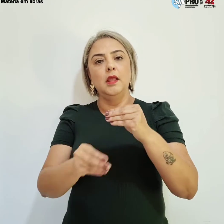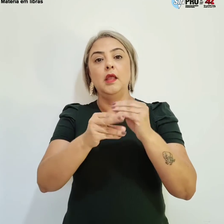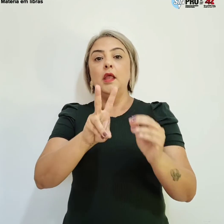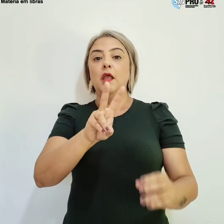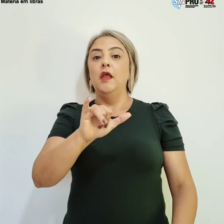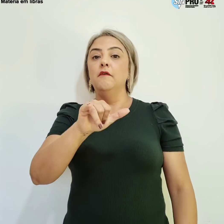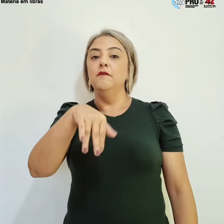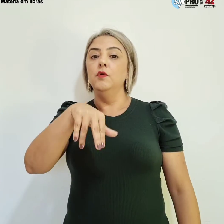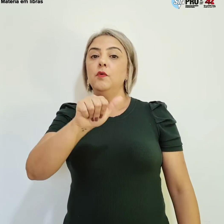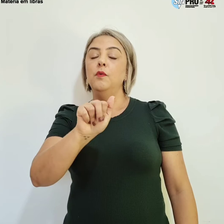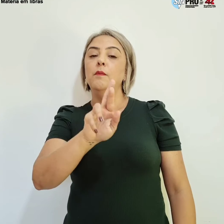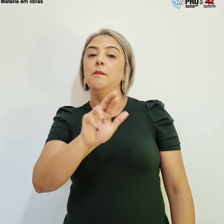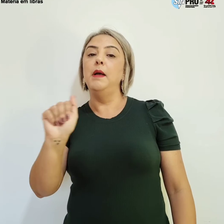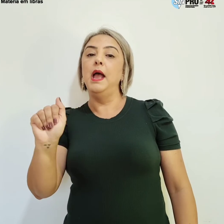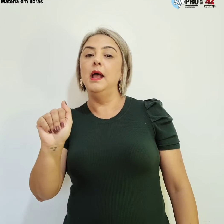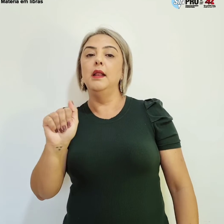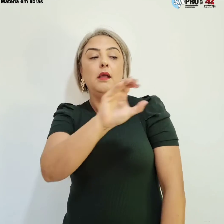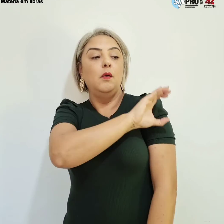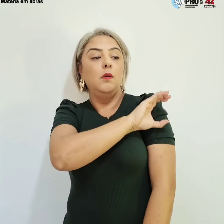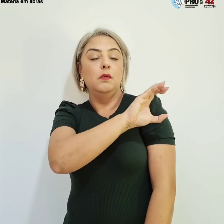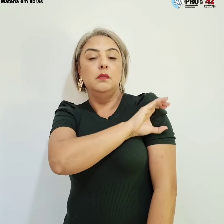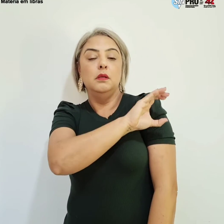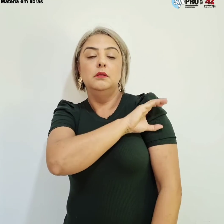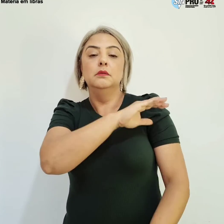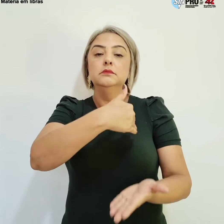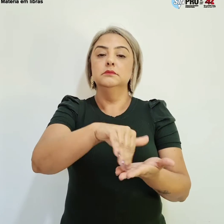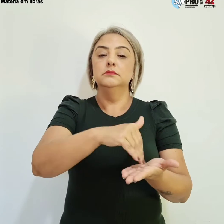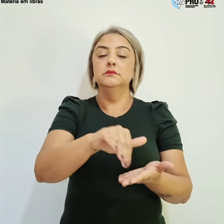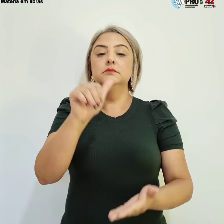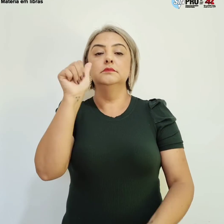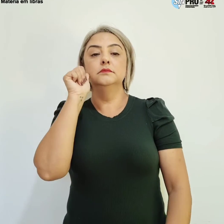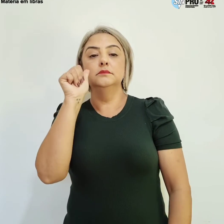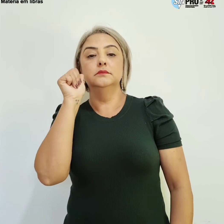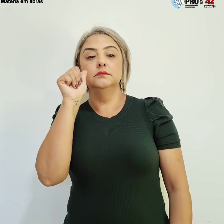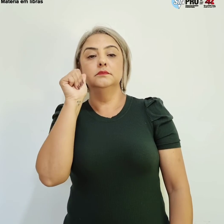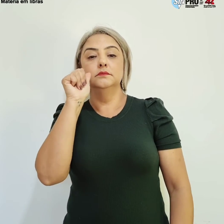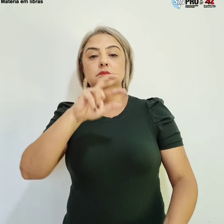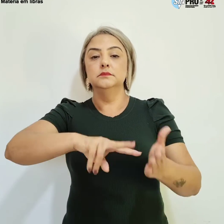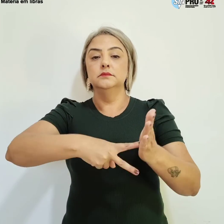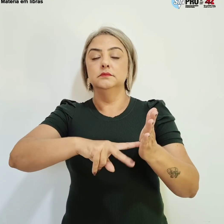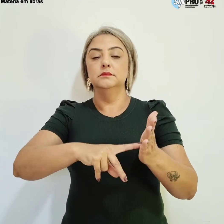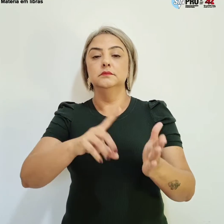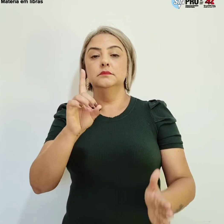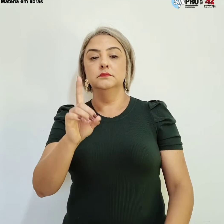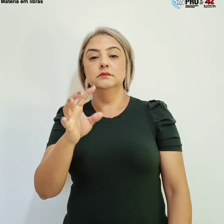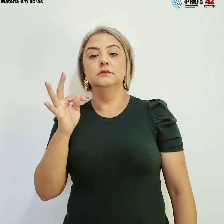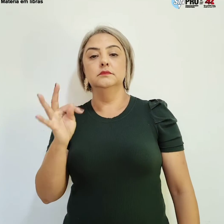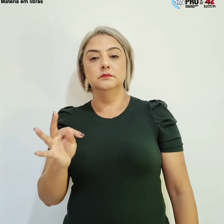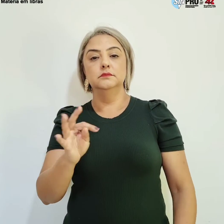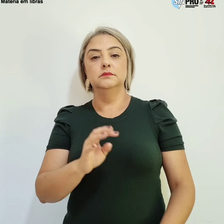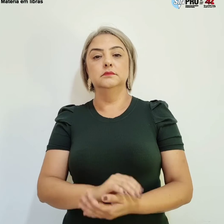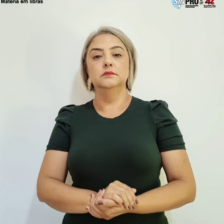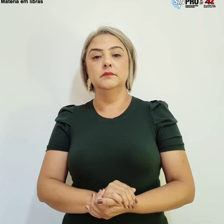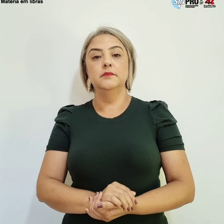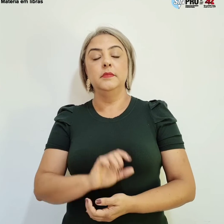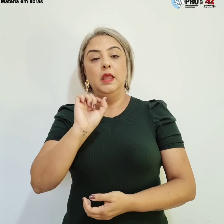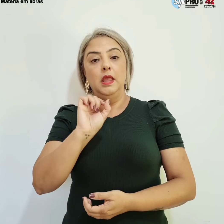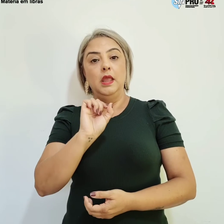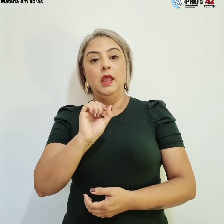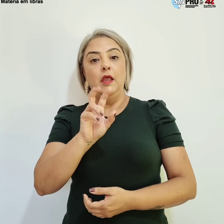do Carmo, coordenadora da Secretaria de Mulheres do Simpro-DF. Vilmara enfatiza que